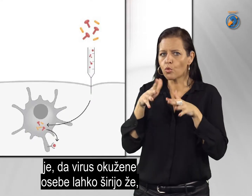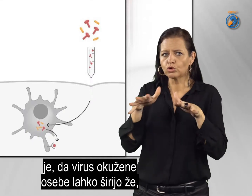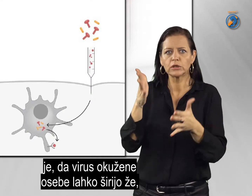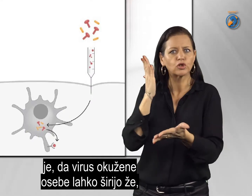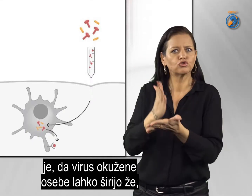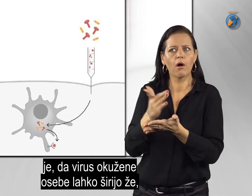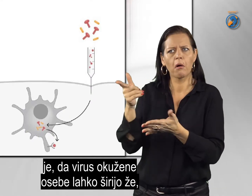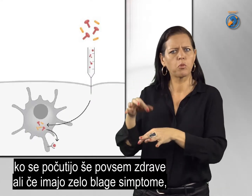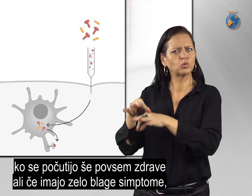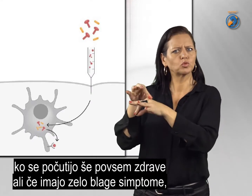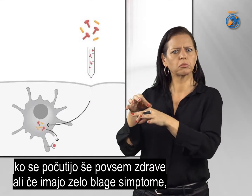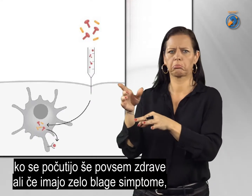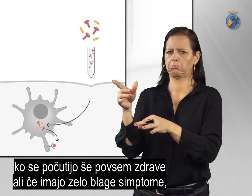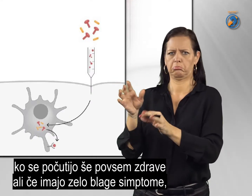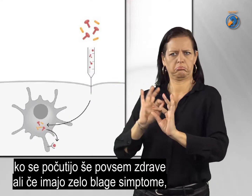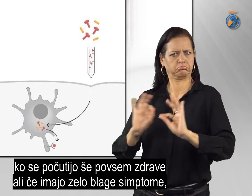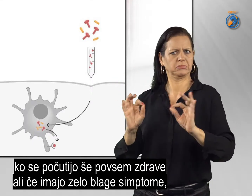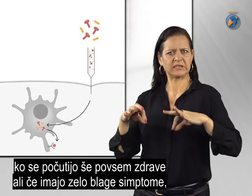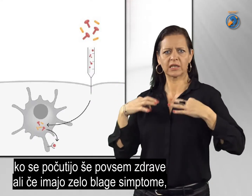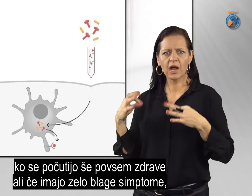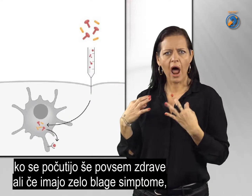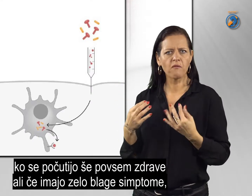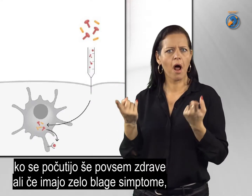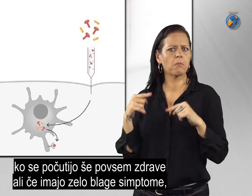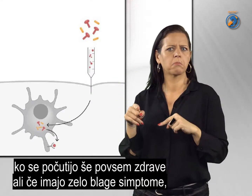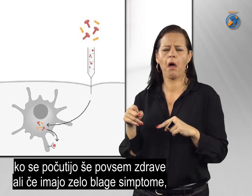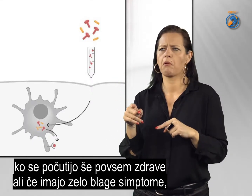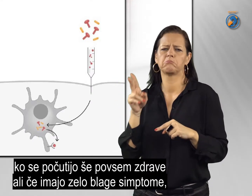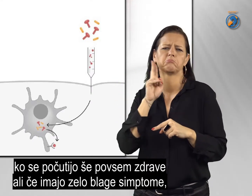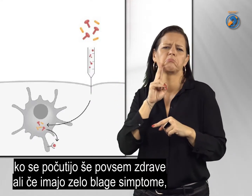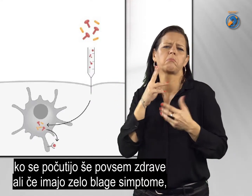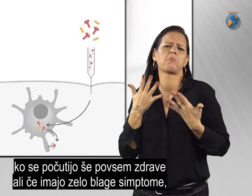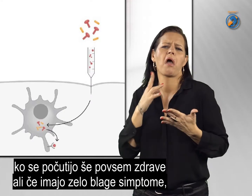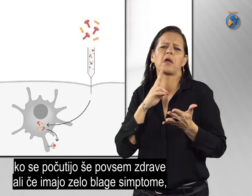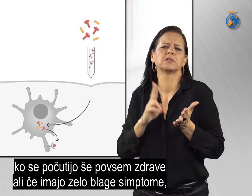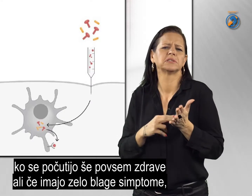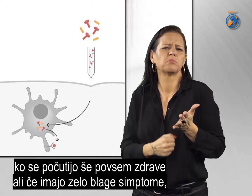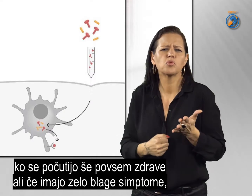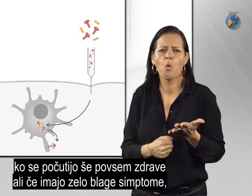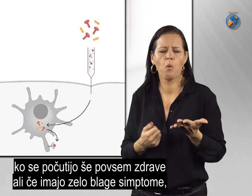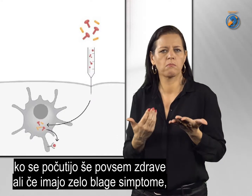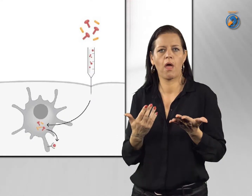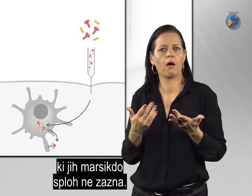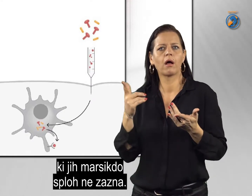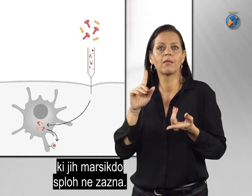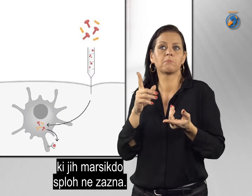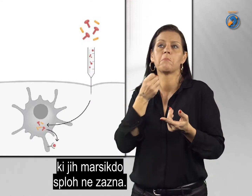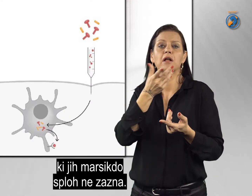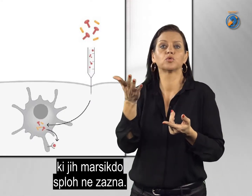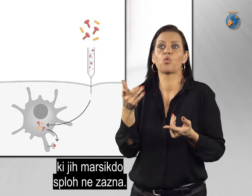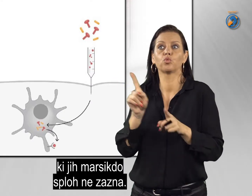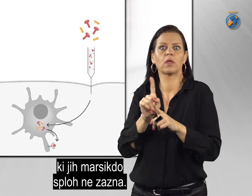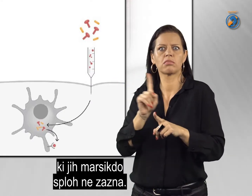še povsem zdrave, ali če imajo zelo blage simptome, ki jih marsikdo sploh ne zazna.